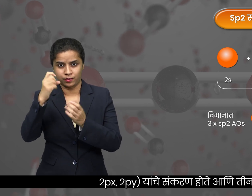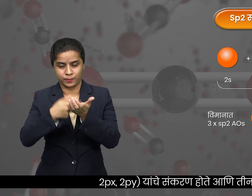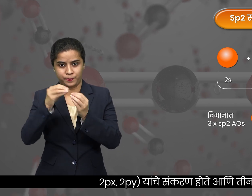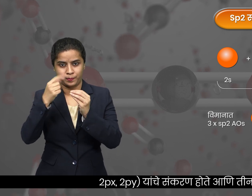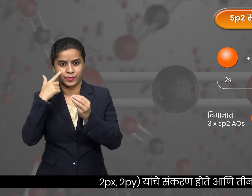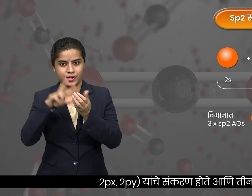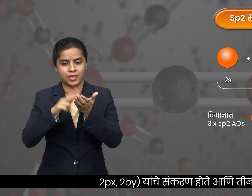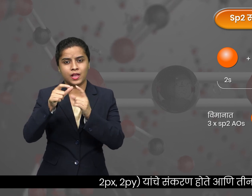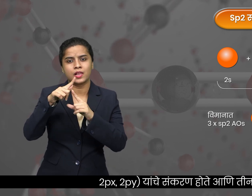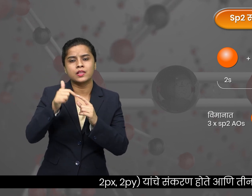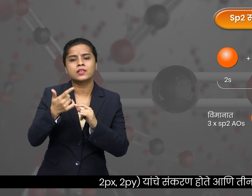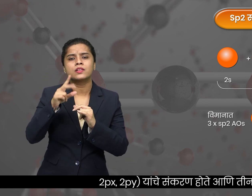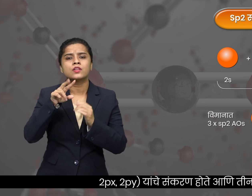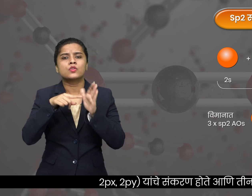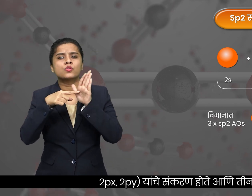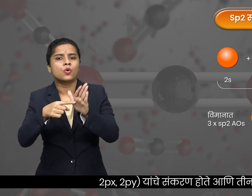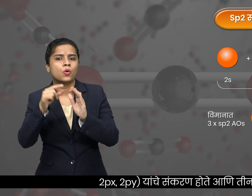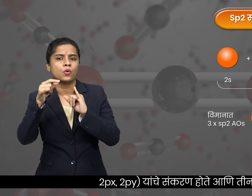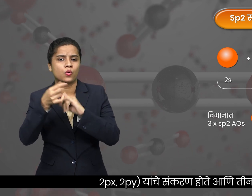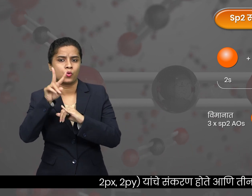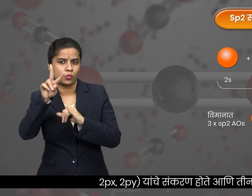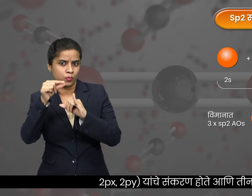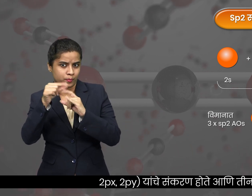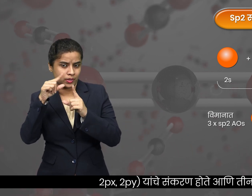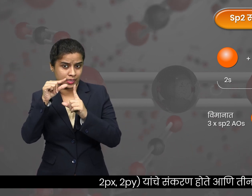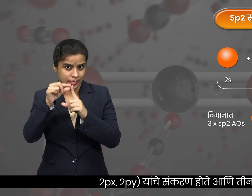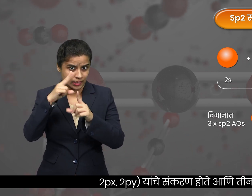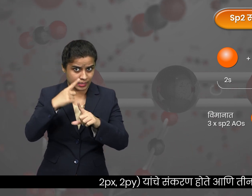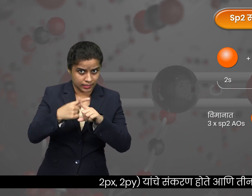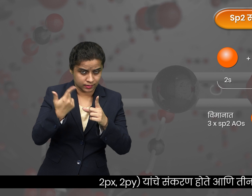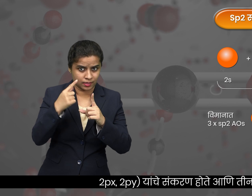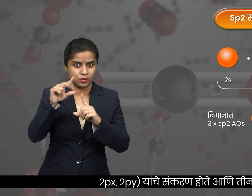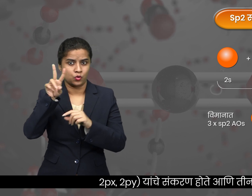संकरण होते आणि 3 नवीन sp2 संकरित कक्ष तयार होतात.